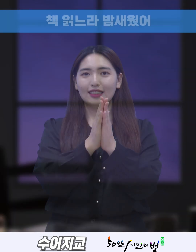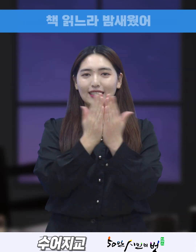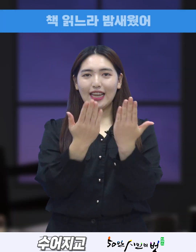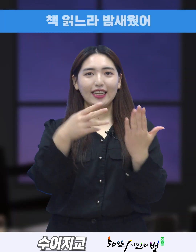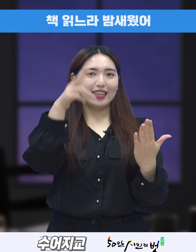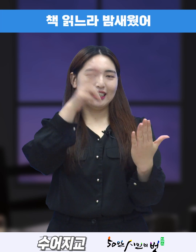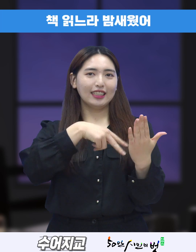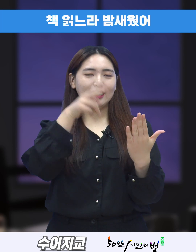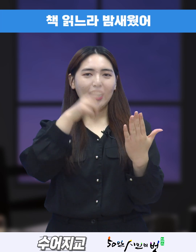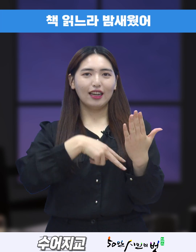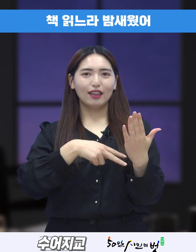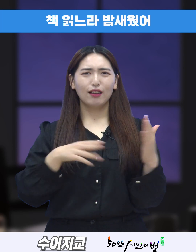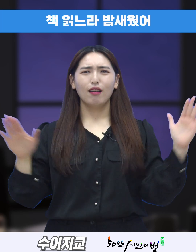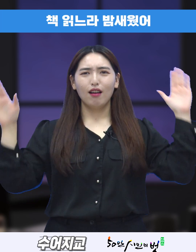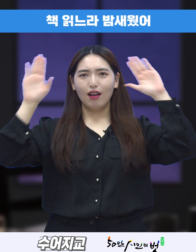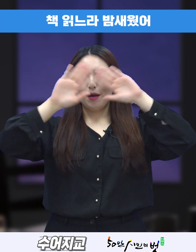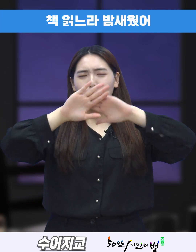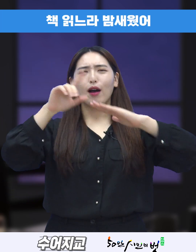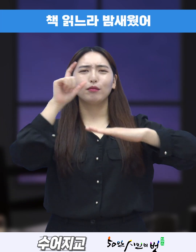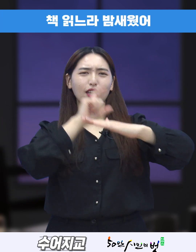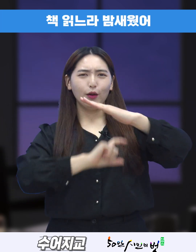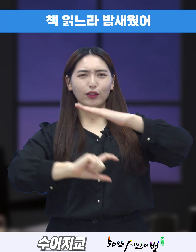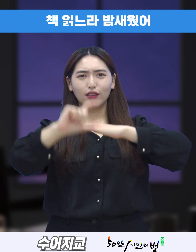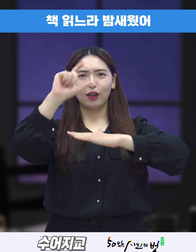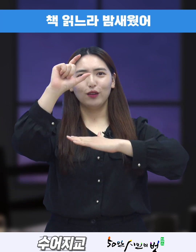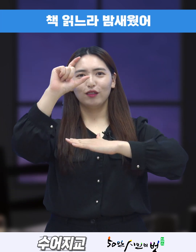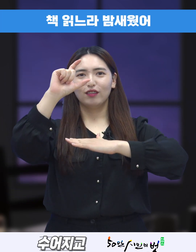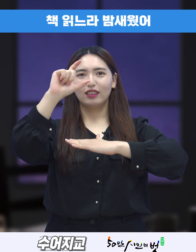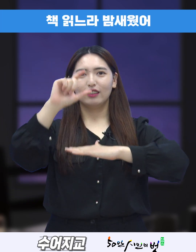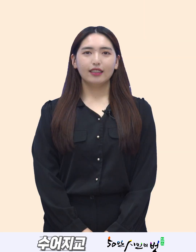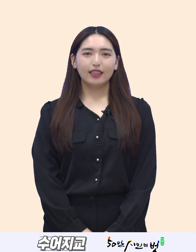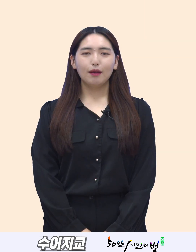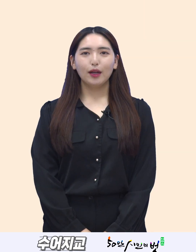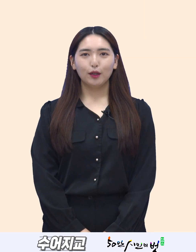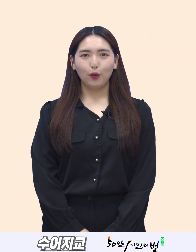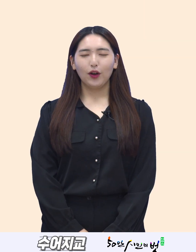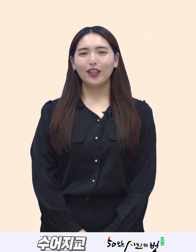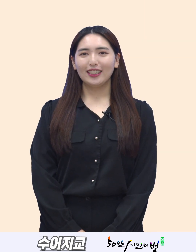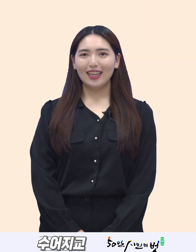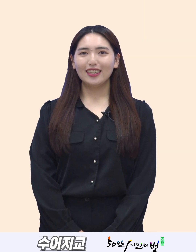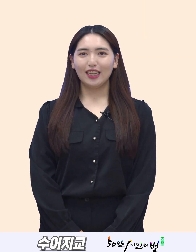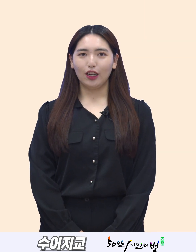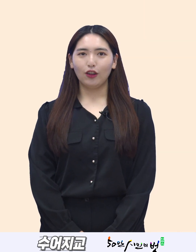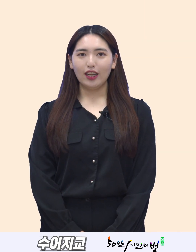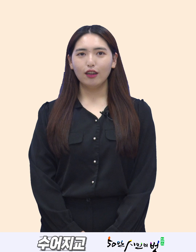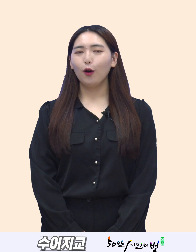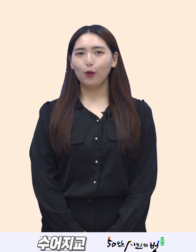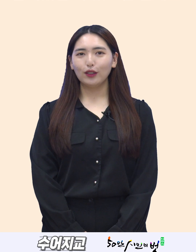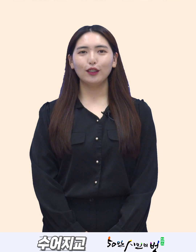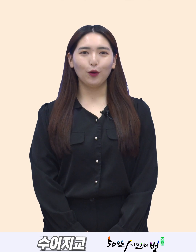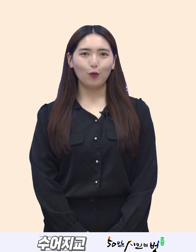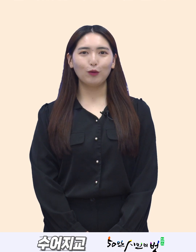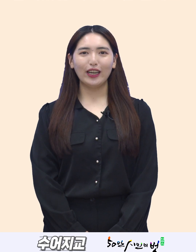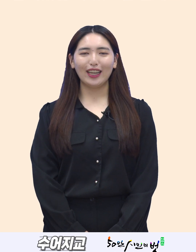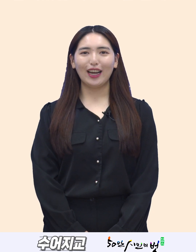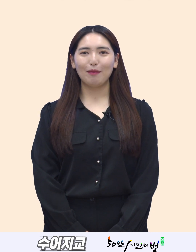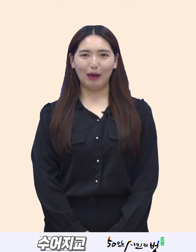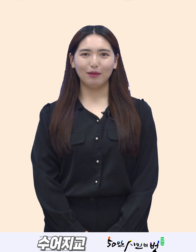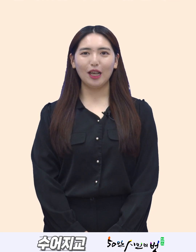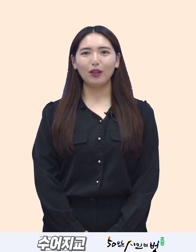책 읽느라 밤 새웠어. 드라마를 보거나 책을 읽거나 혹은 공부하다가 밤 새웠던